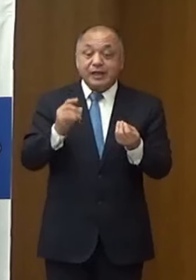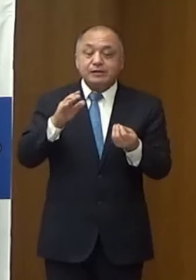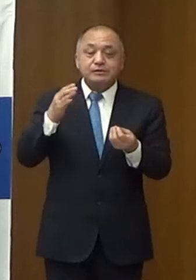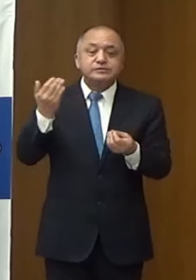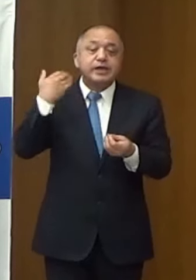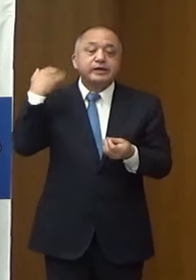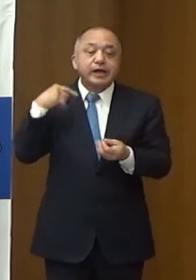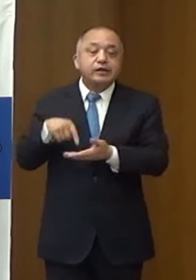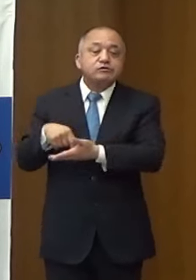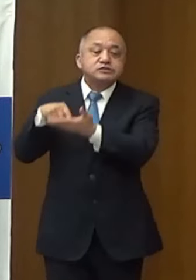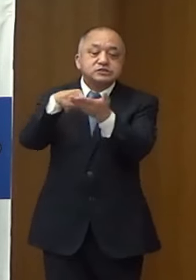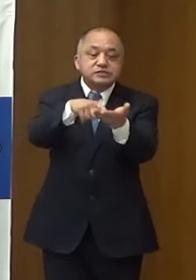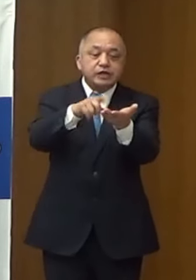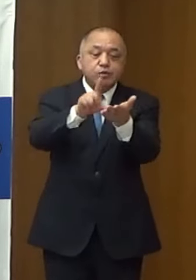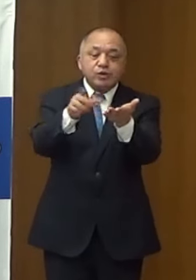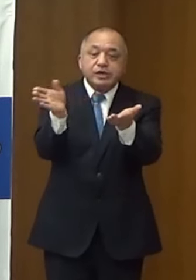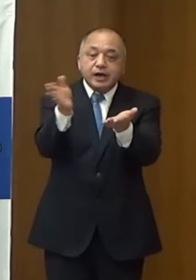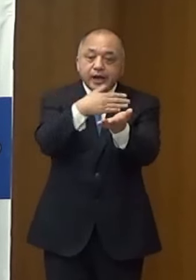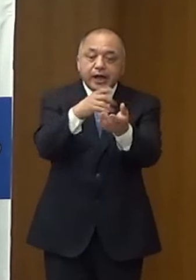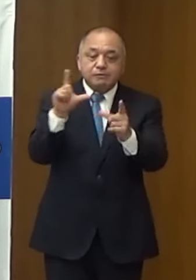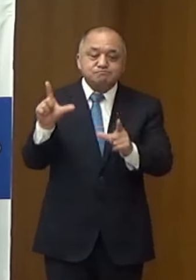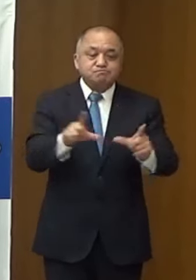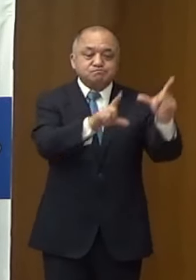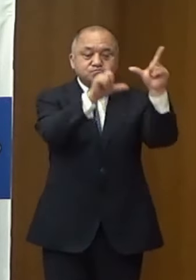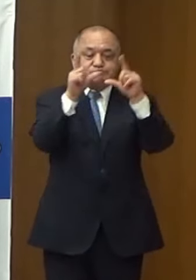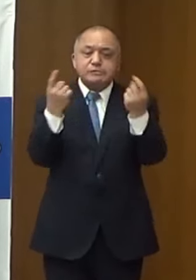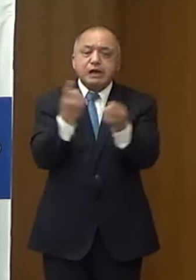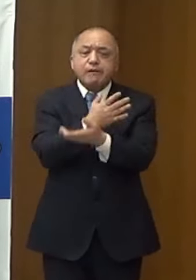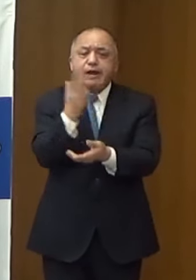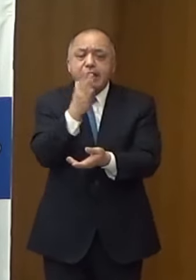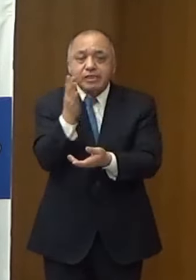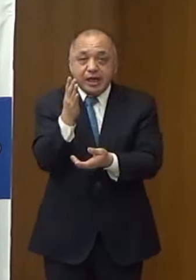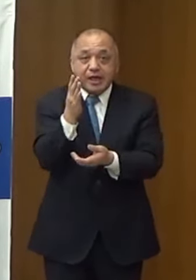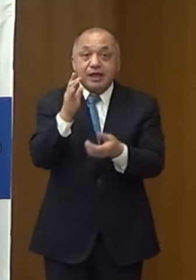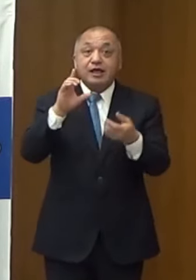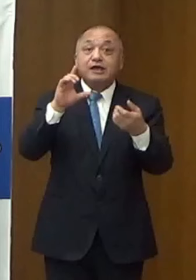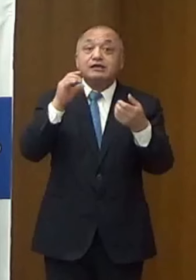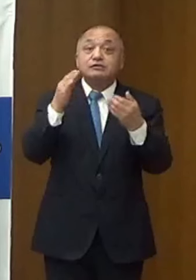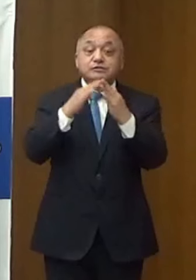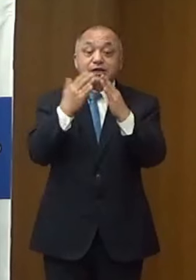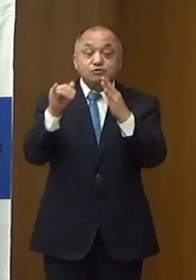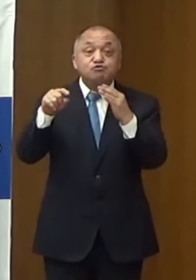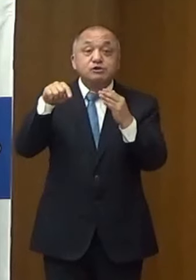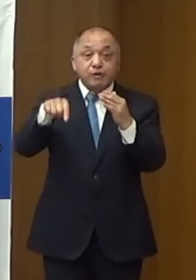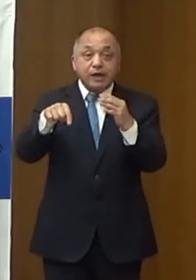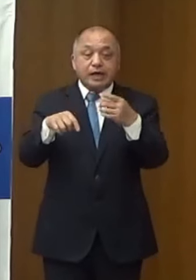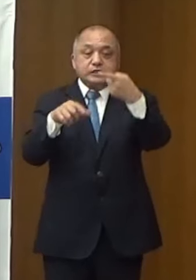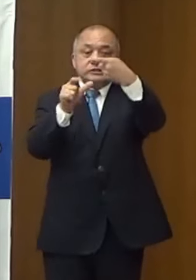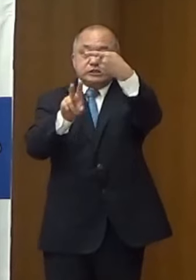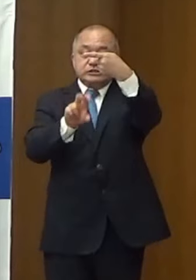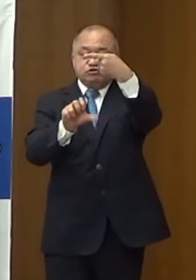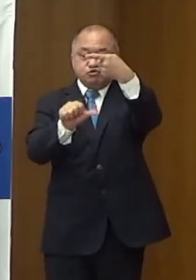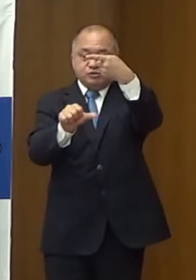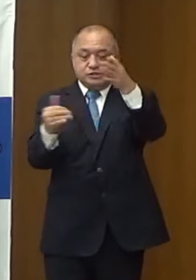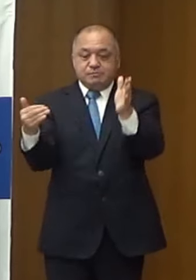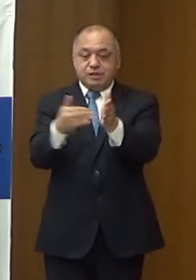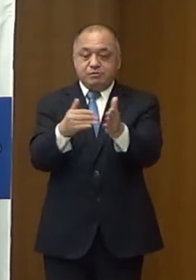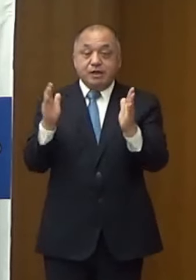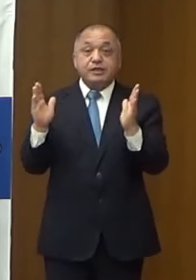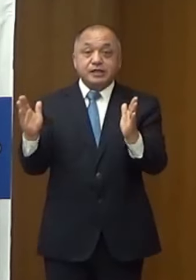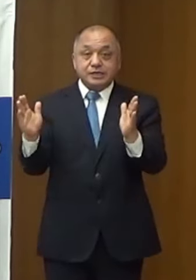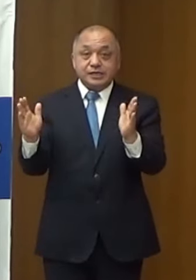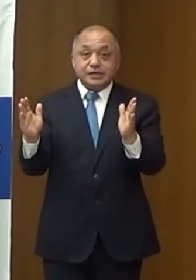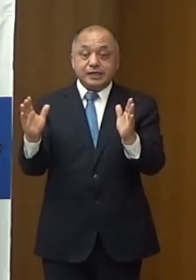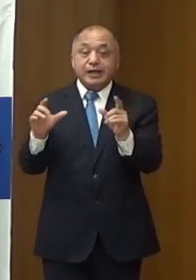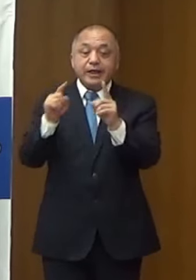回の申請時からお住まいが変わらない世帯には1月の25日までにダイレク